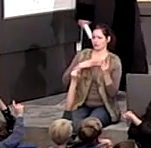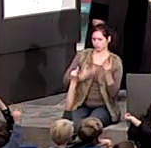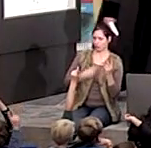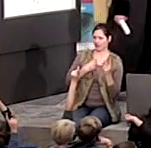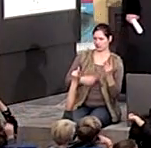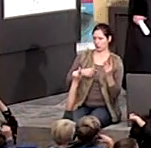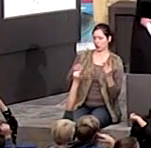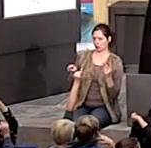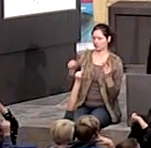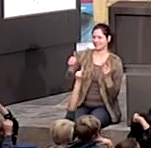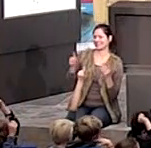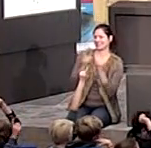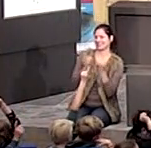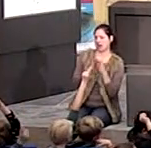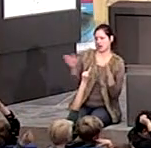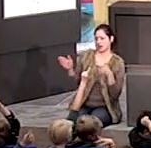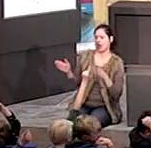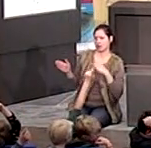snelle rekenaar 16 jaar.